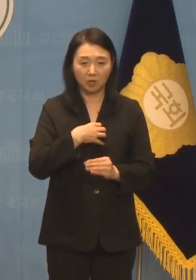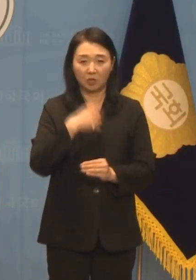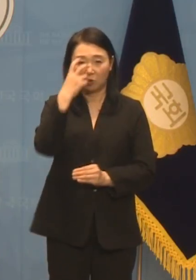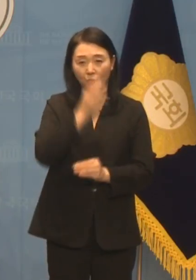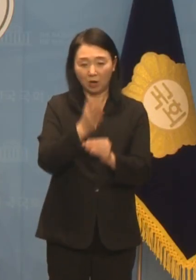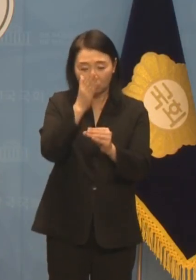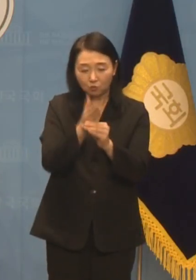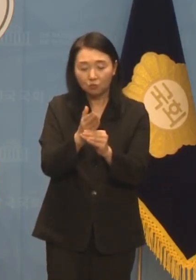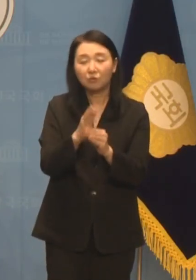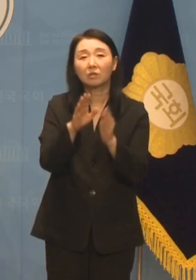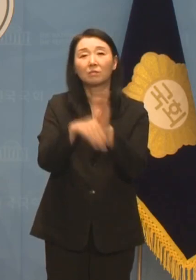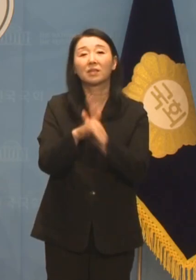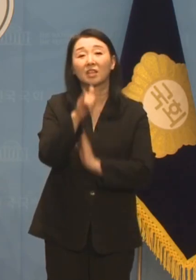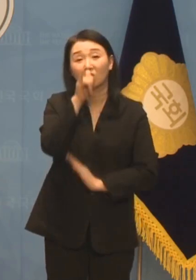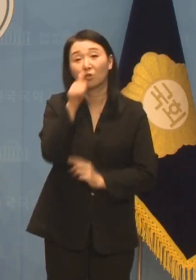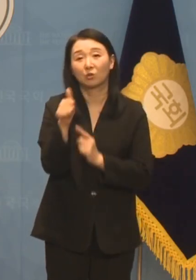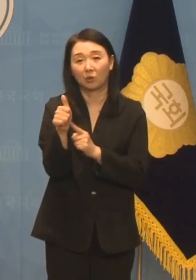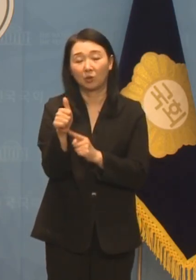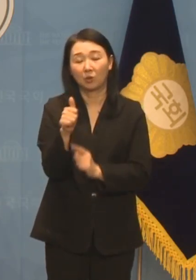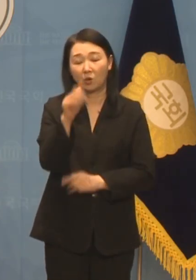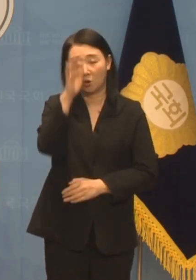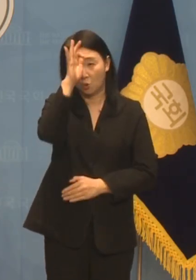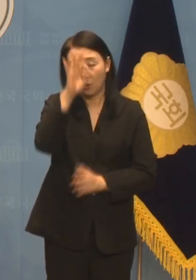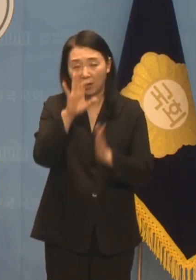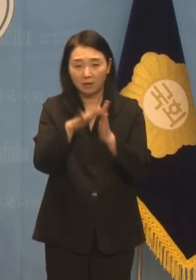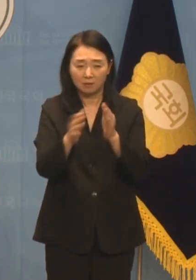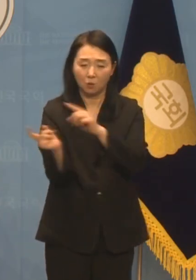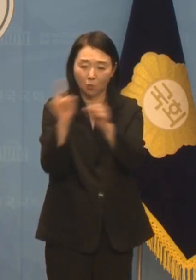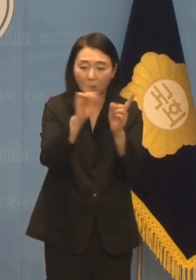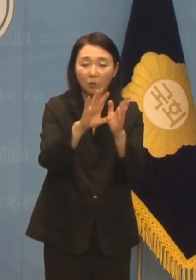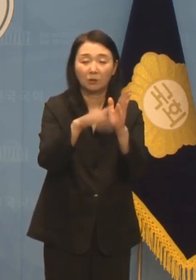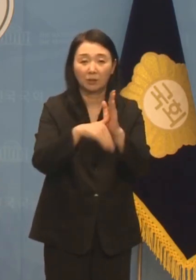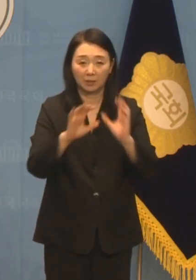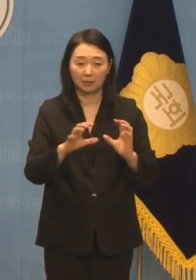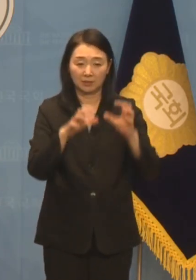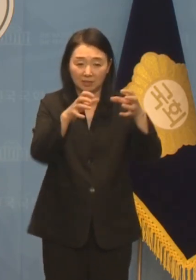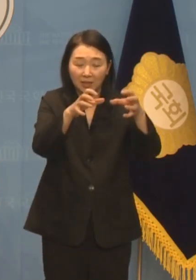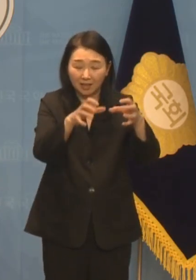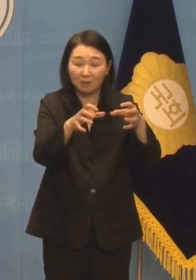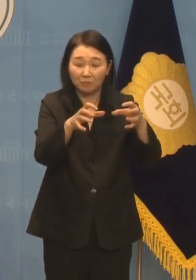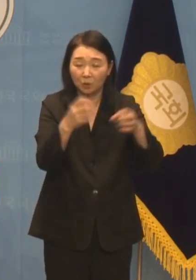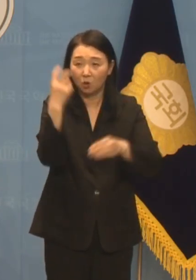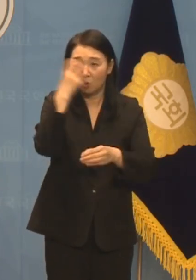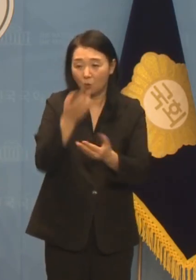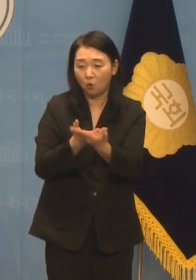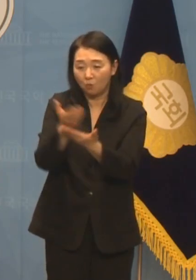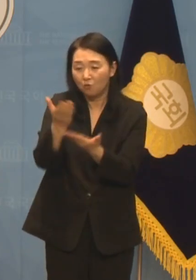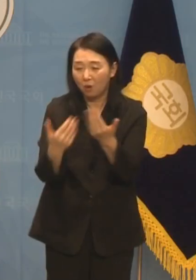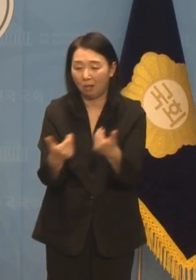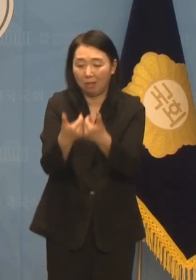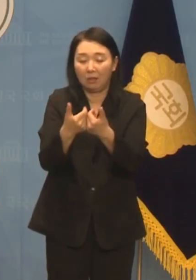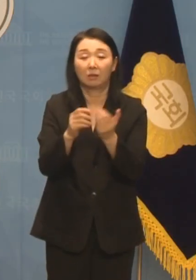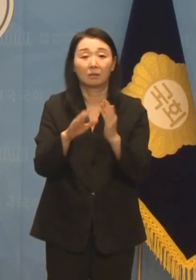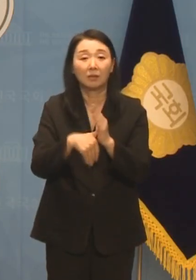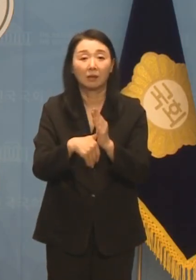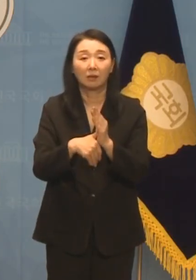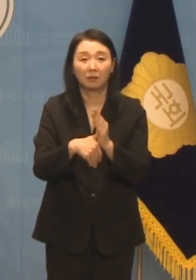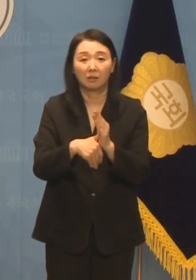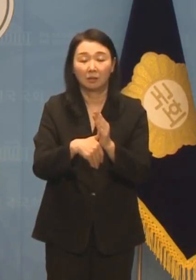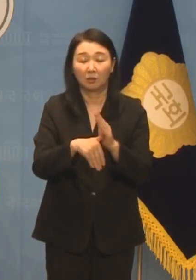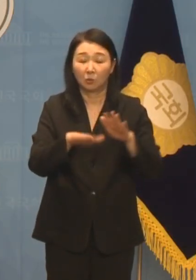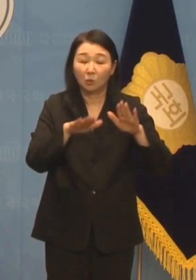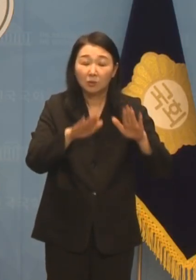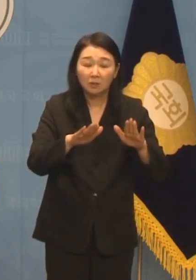있었습니다. 외환위기의 회복 과정에서, 세계화와 보호무역의 충돌 속에서, 그리고 한